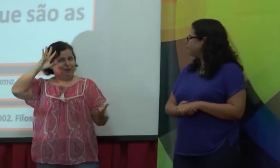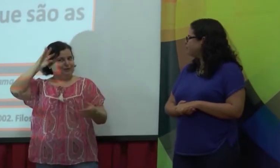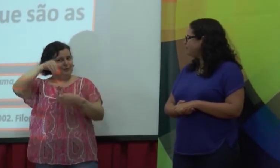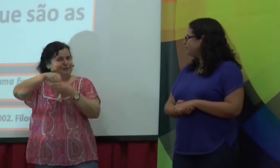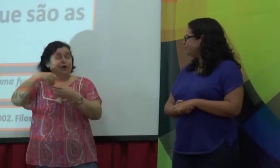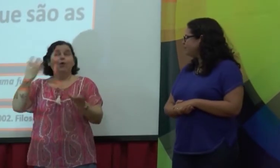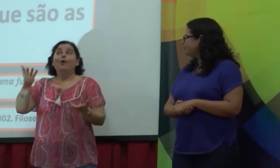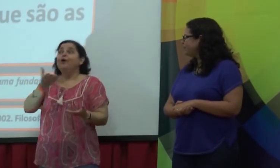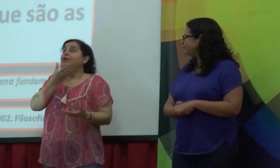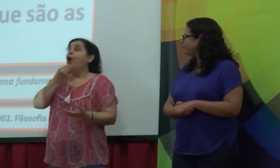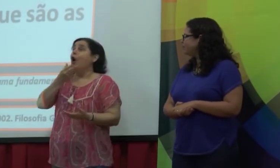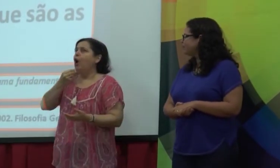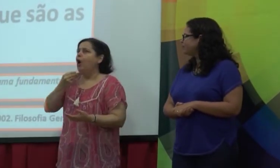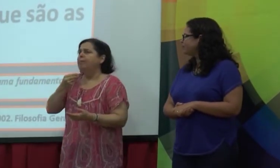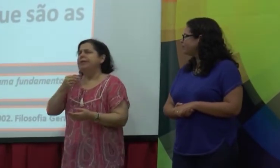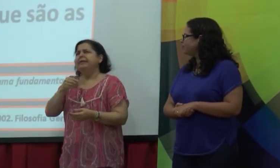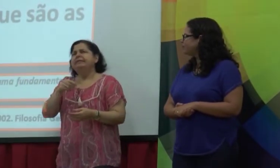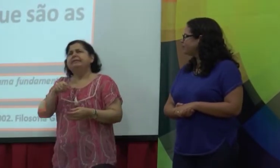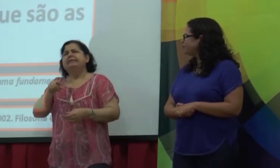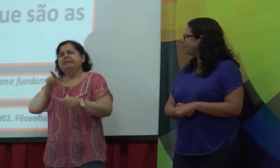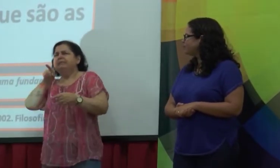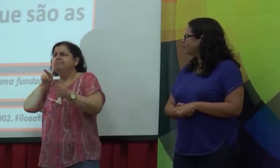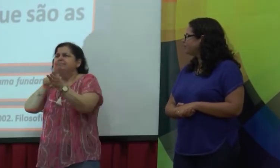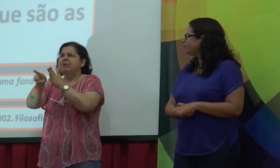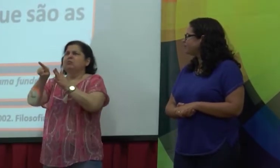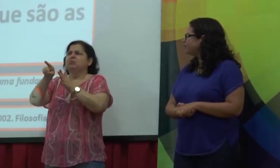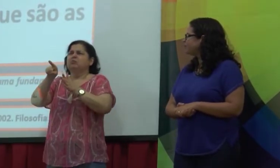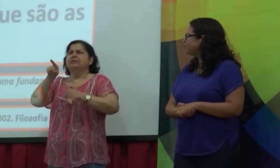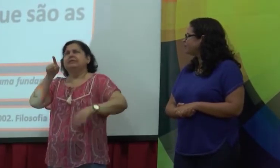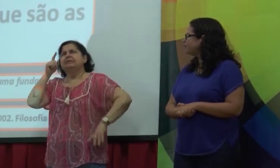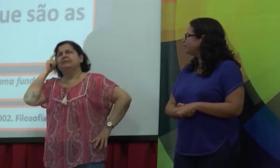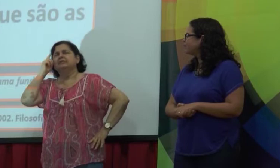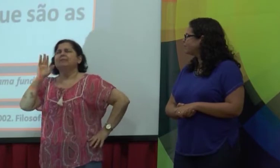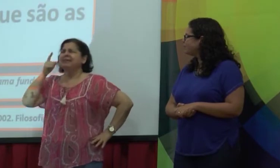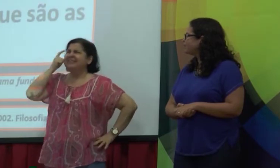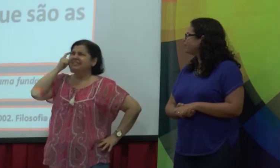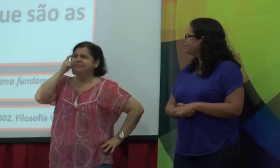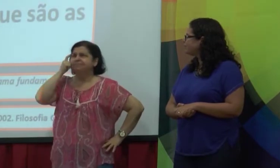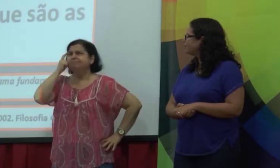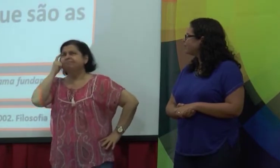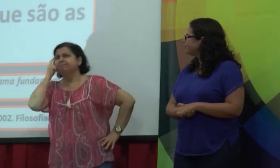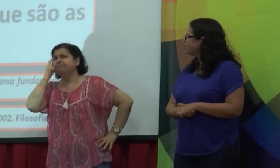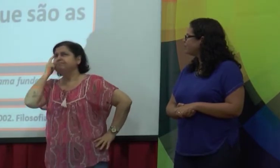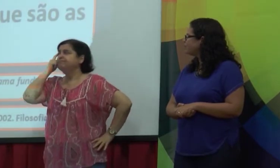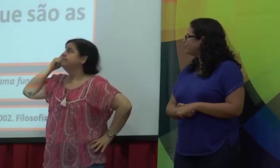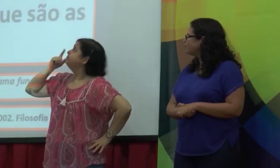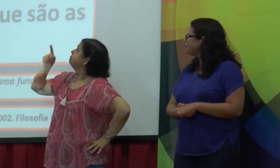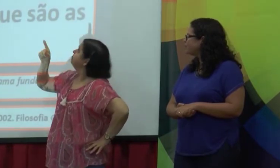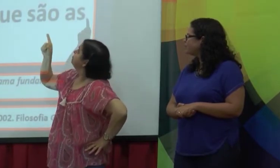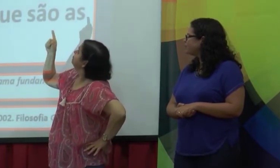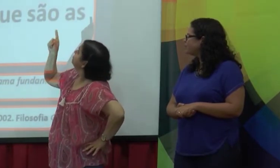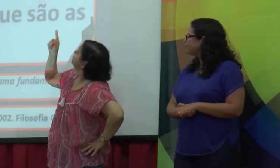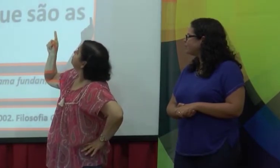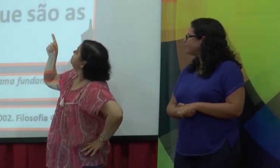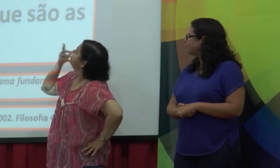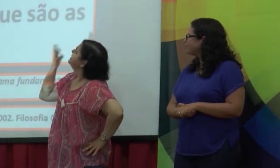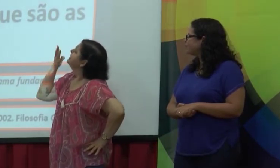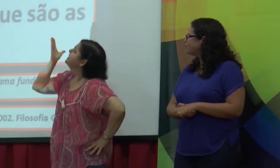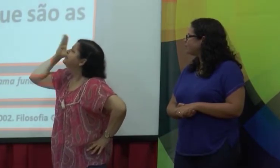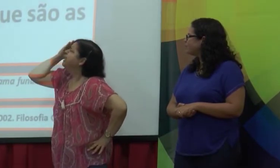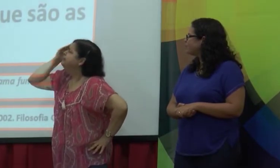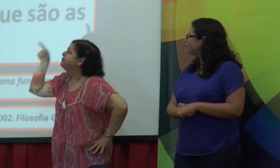Então, refletindo sobre isso, o homem pergunta. E ele